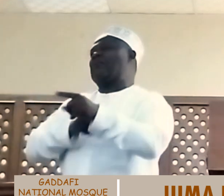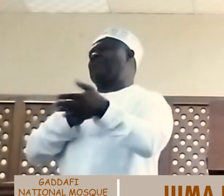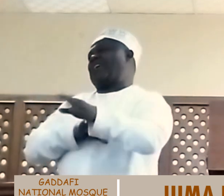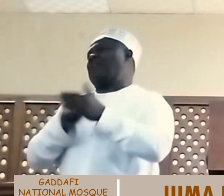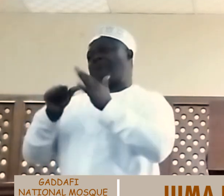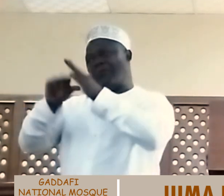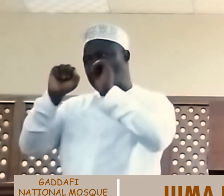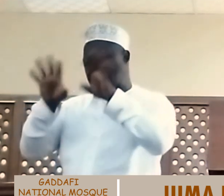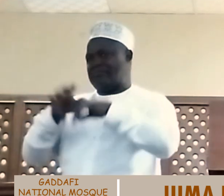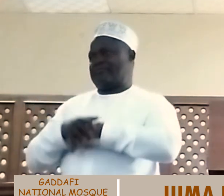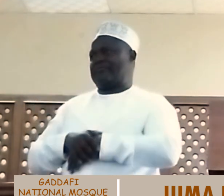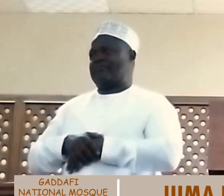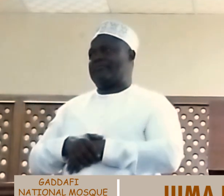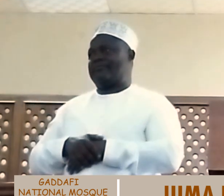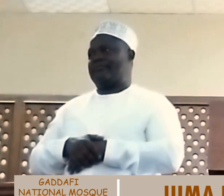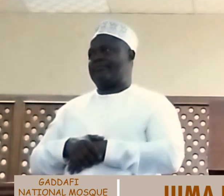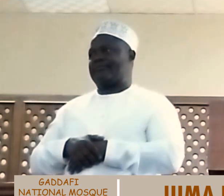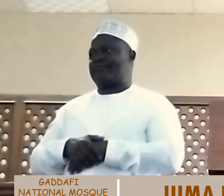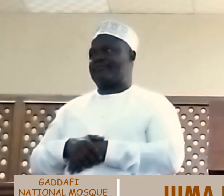Awaladun salih au